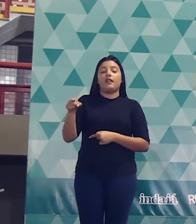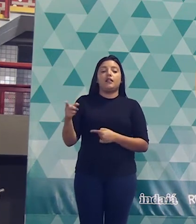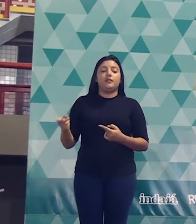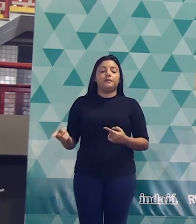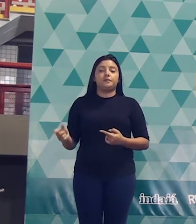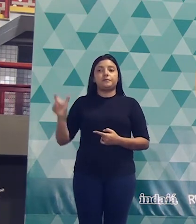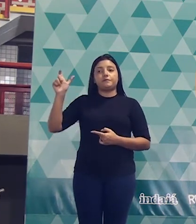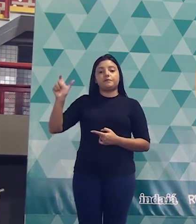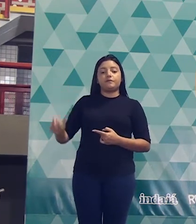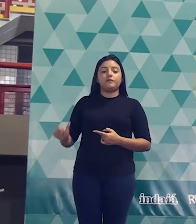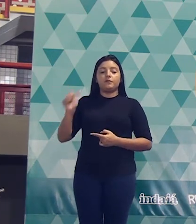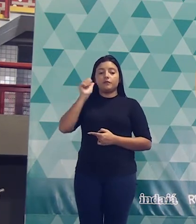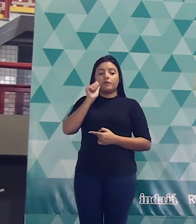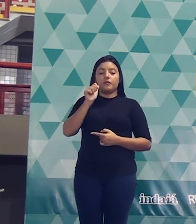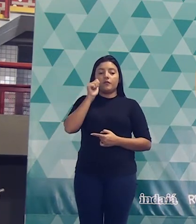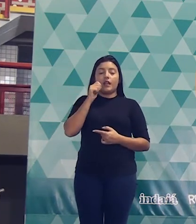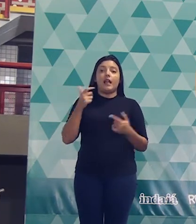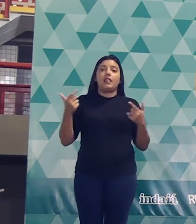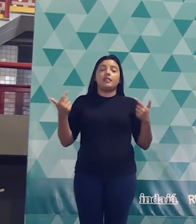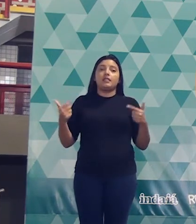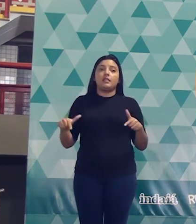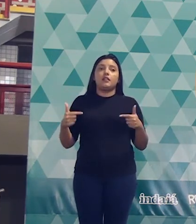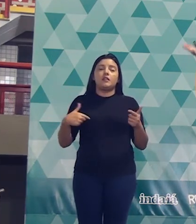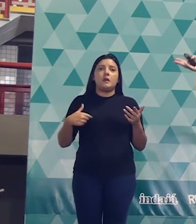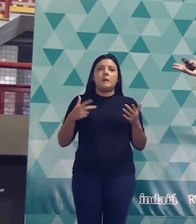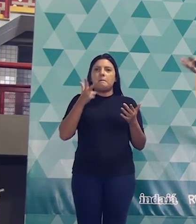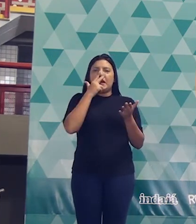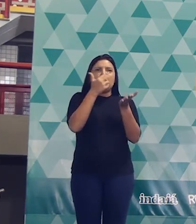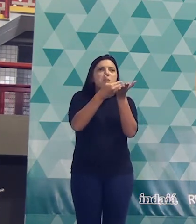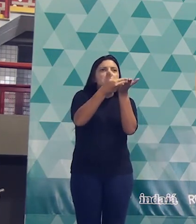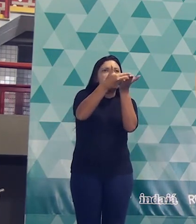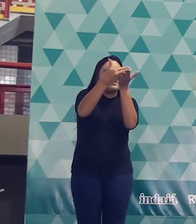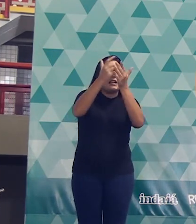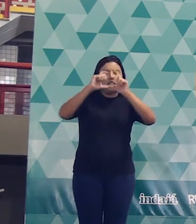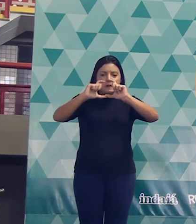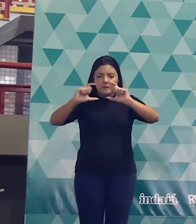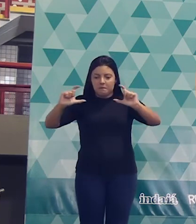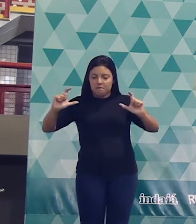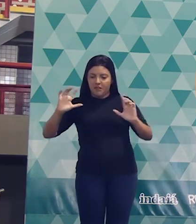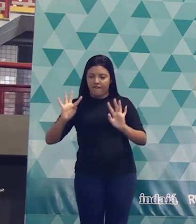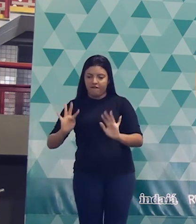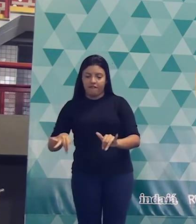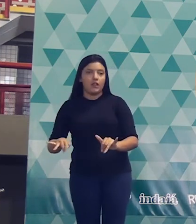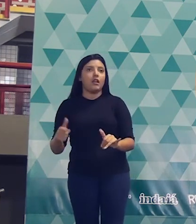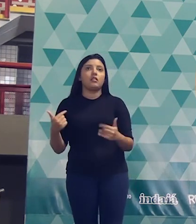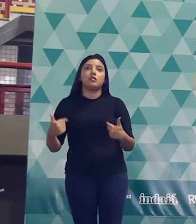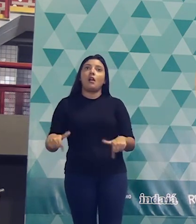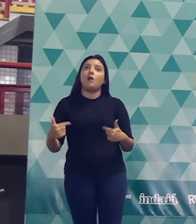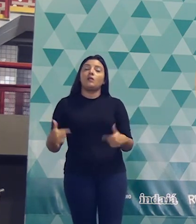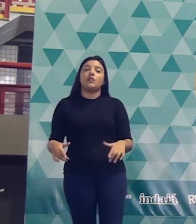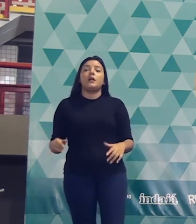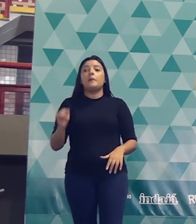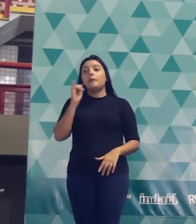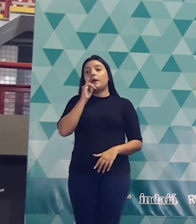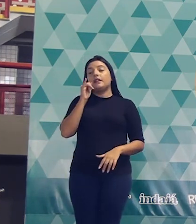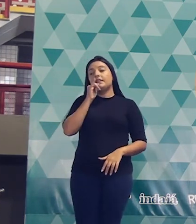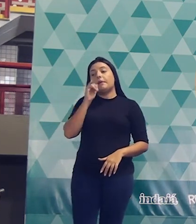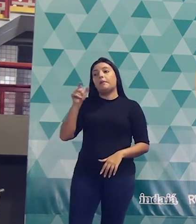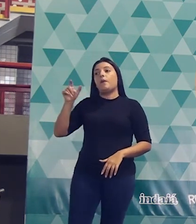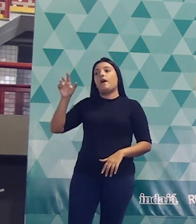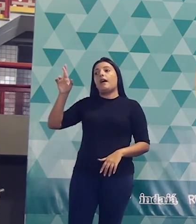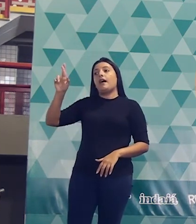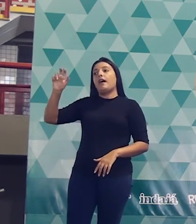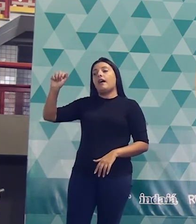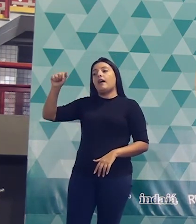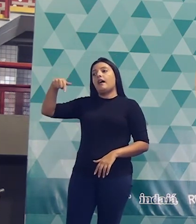Lispector, quando ela escreve, ela não tem começo, nem meio, nem fim. Quando você lê Raquel de Queiroz, por exemplo, o 15, certo?